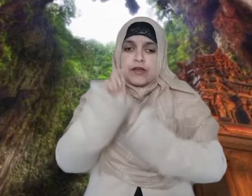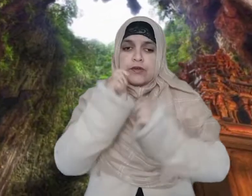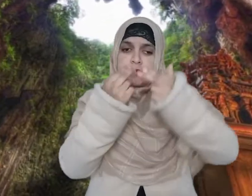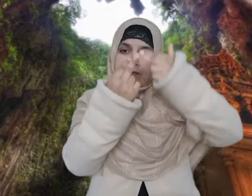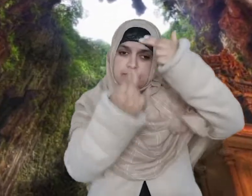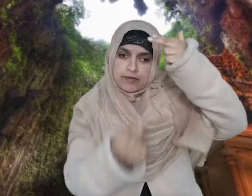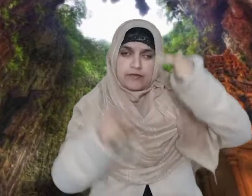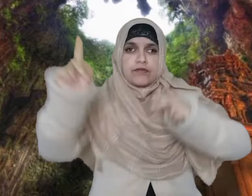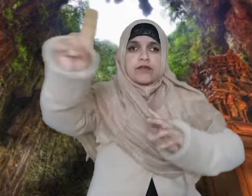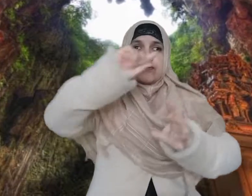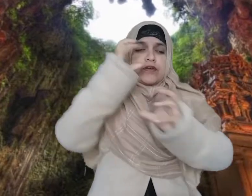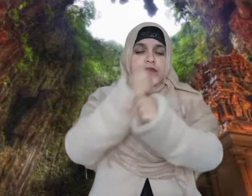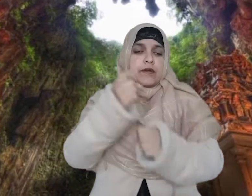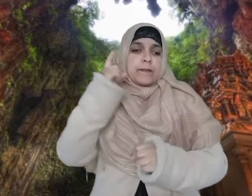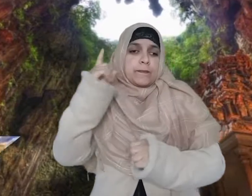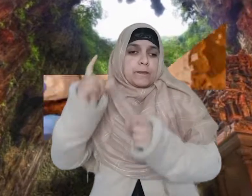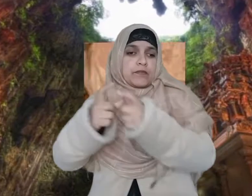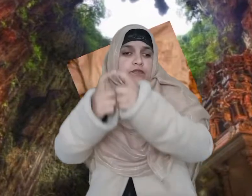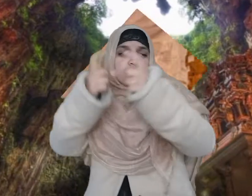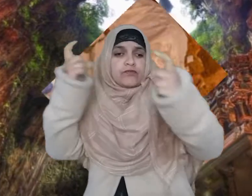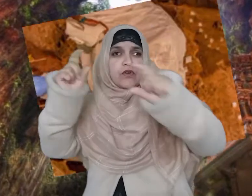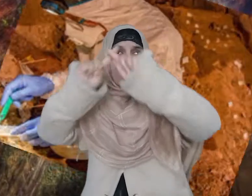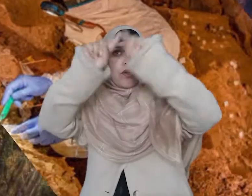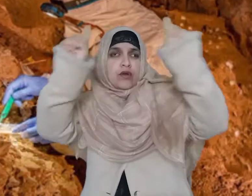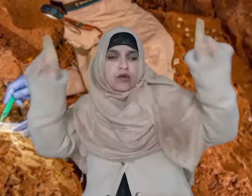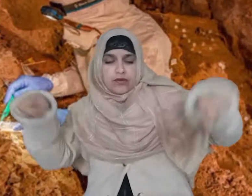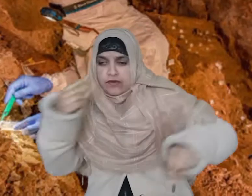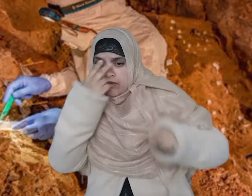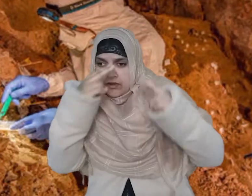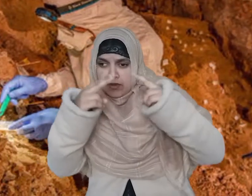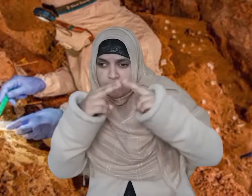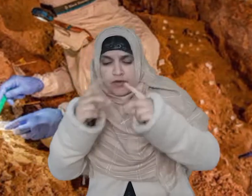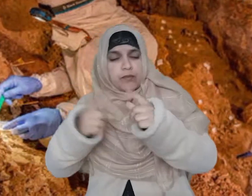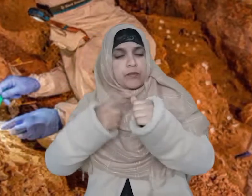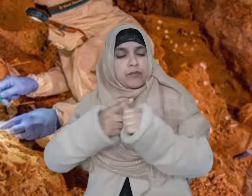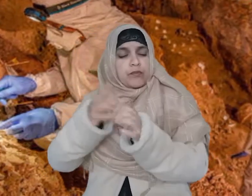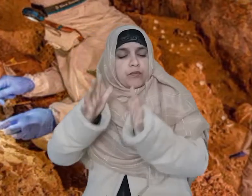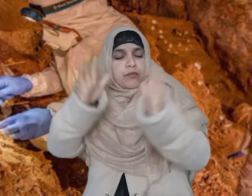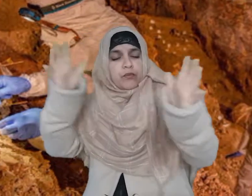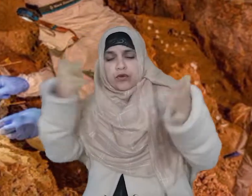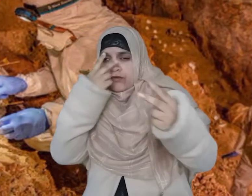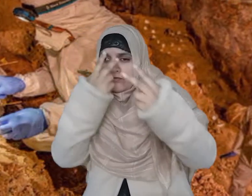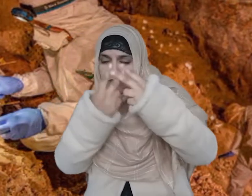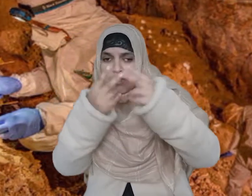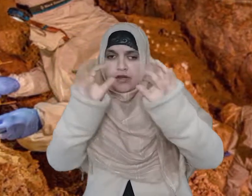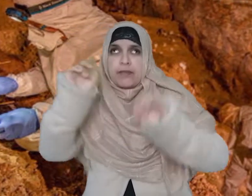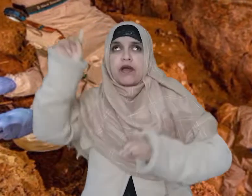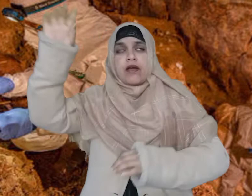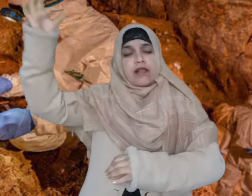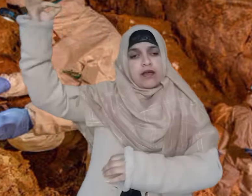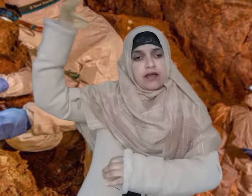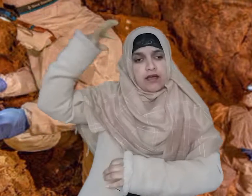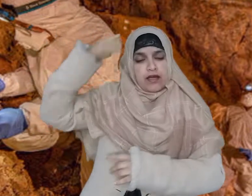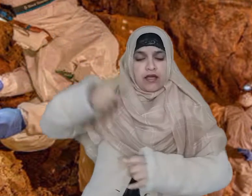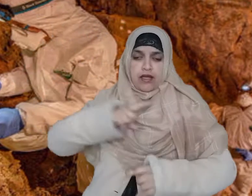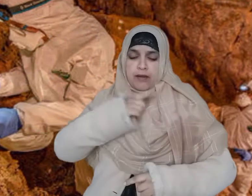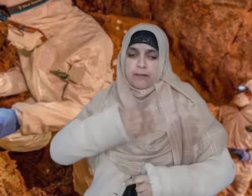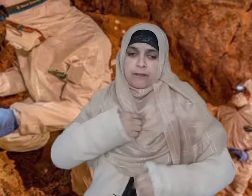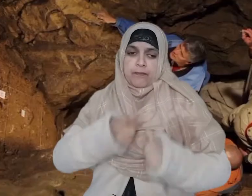عظیم شاہکار ہے۔ انسان اس غار تک دیر سے پہنچا ہے لیکن پھر بھی یہ اس کی ایک بہت بڑی دریافت ہے۔